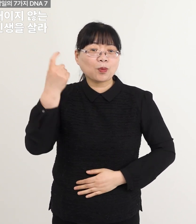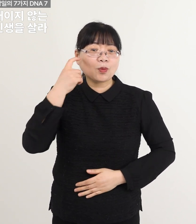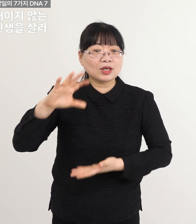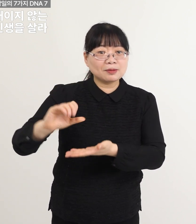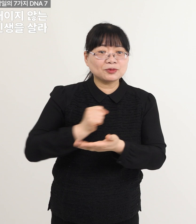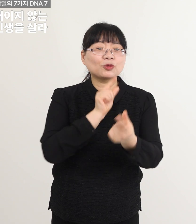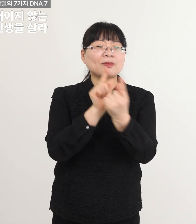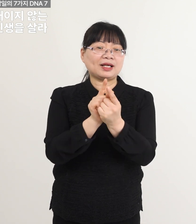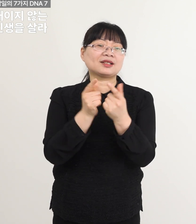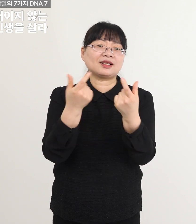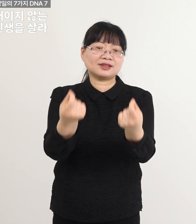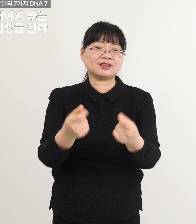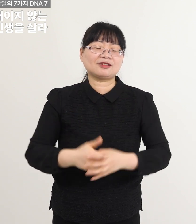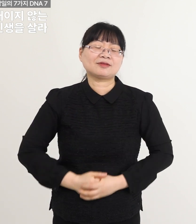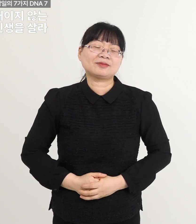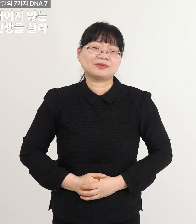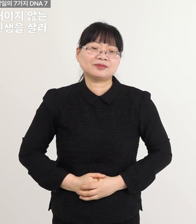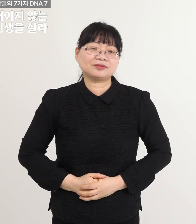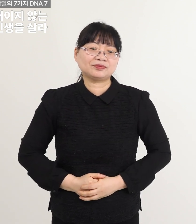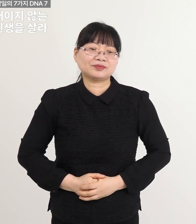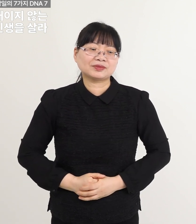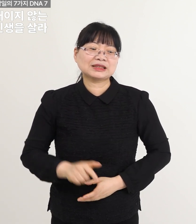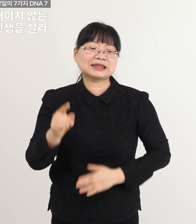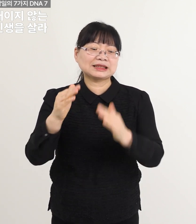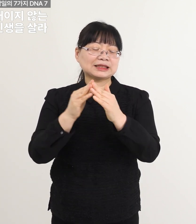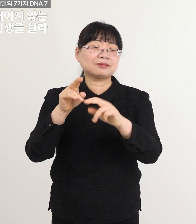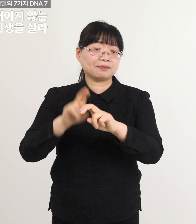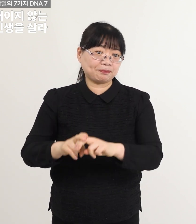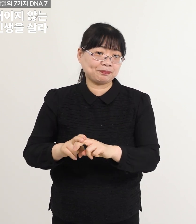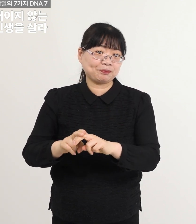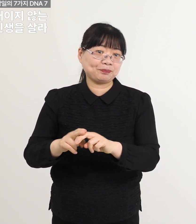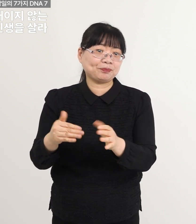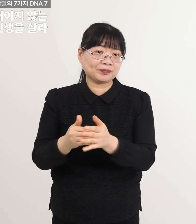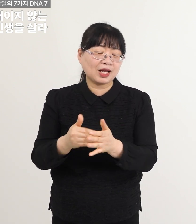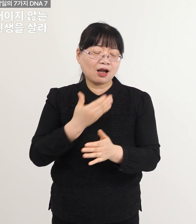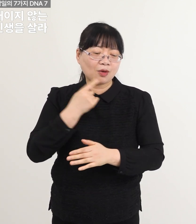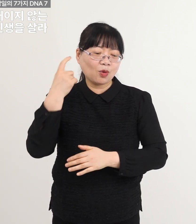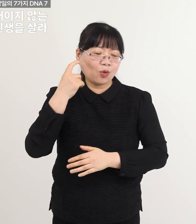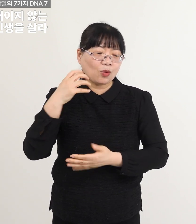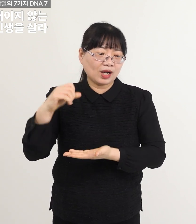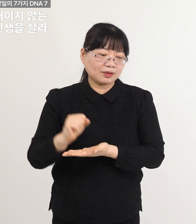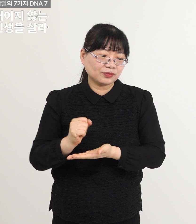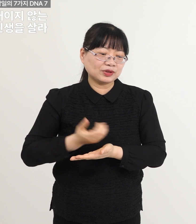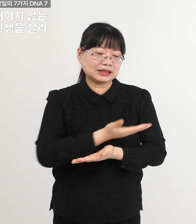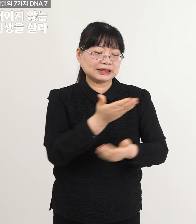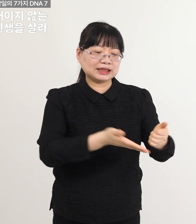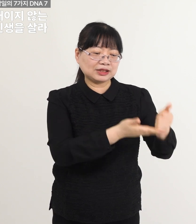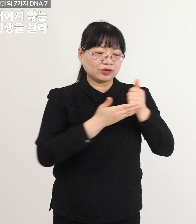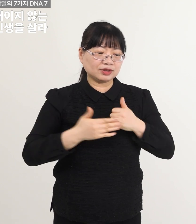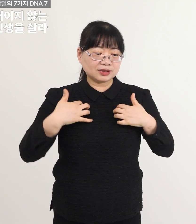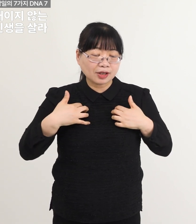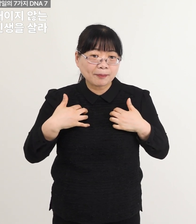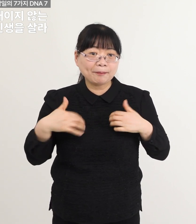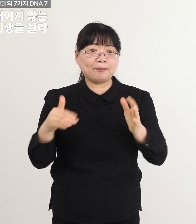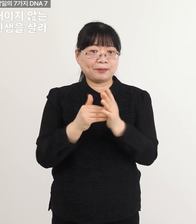복음으로 맞이하는 거예요. 그 집에 앉아서 복음으로 그들을 영접합니다. 그러니까